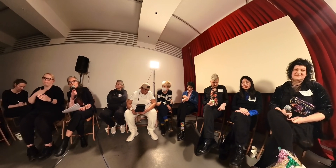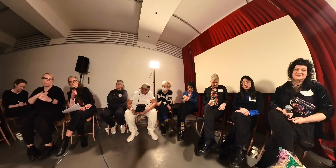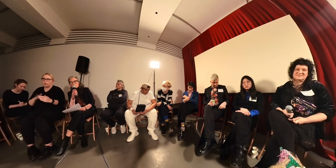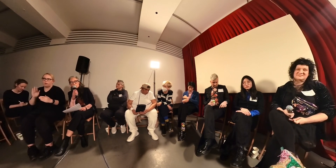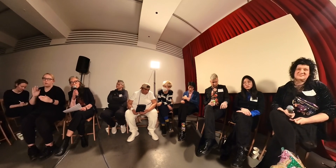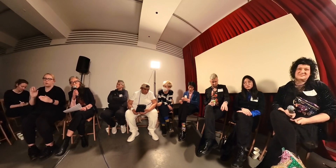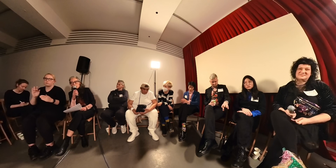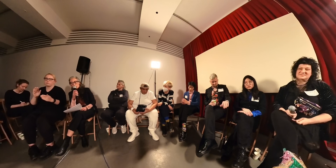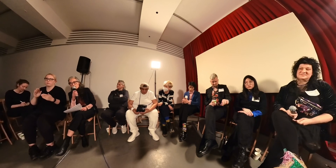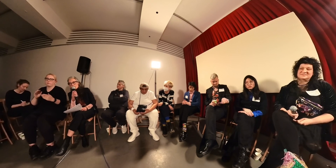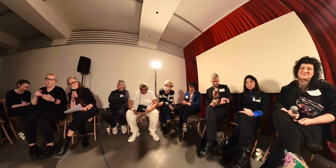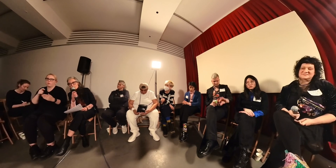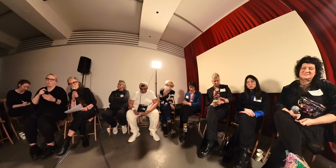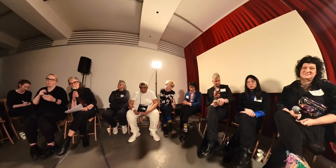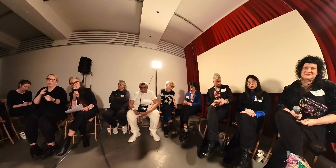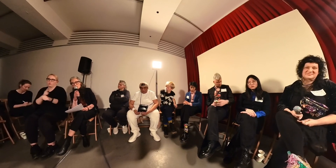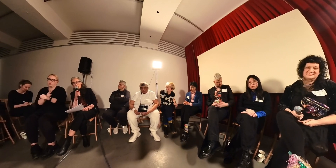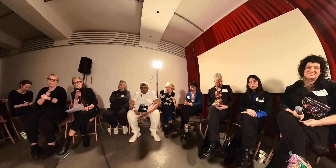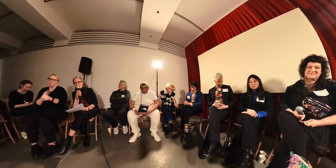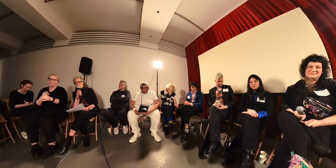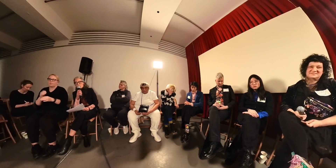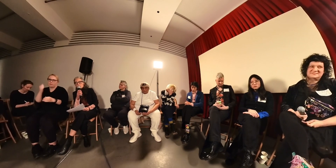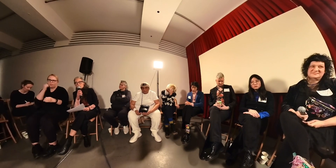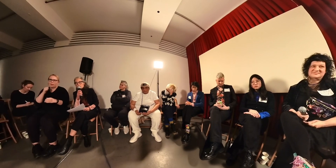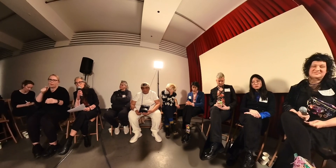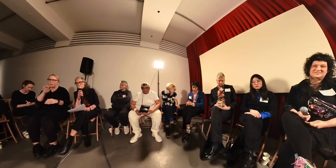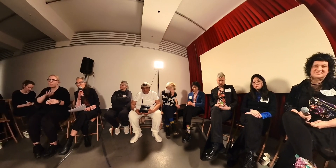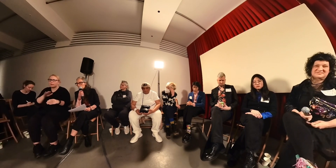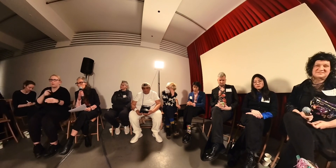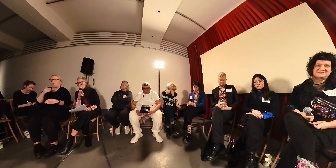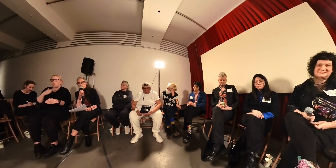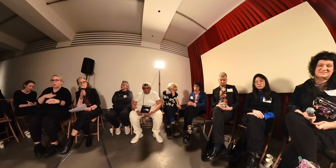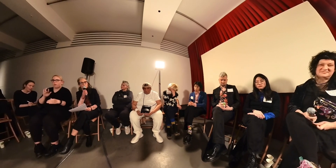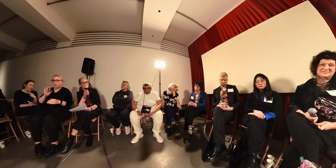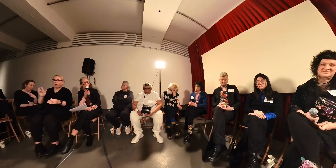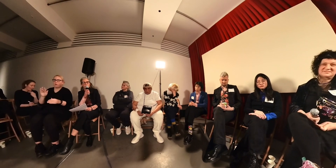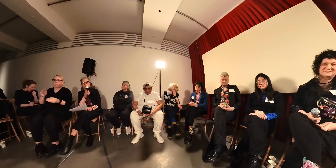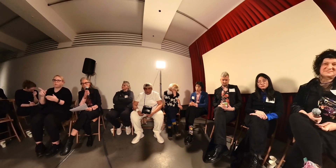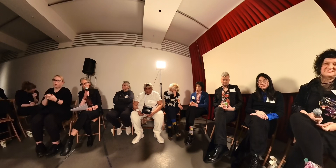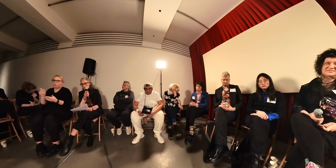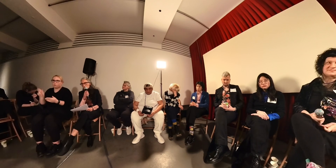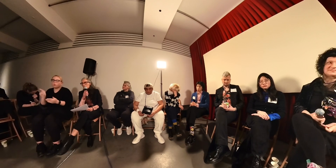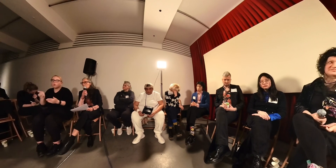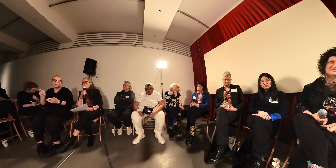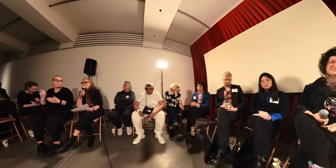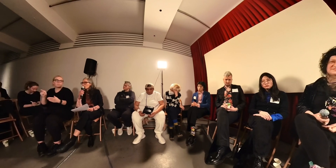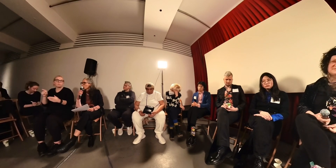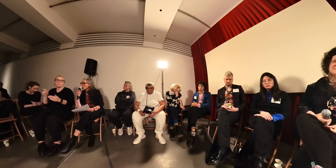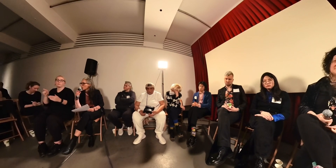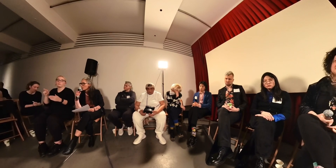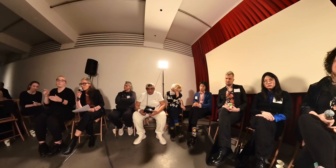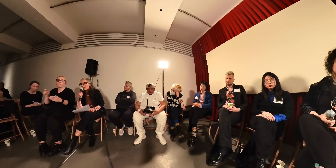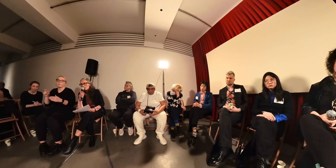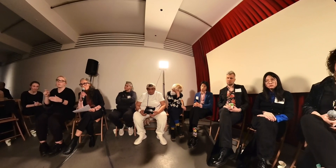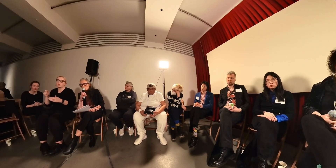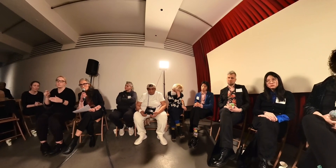pohádka, protože neustále děti s ní přicházejí do styku v rámci školství a doma, aby teda